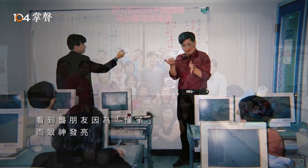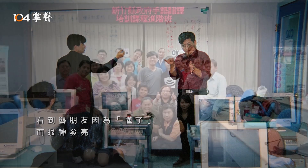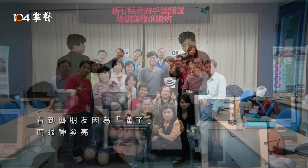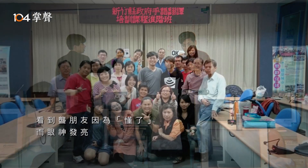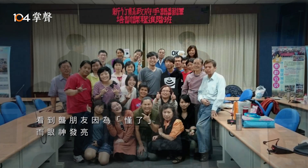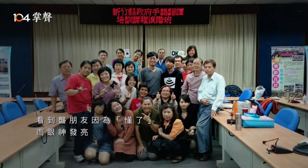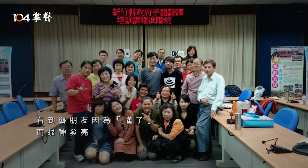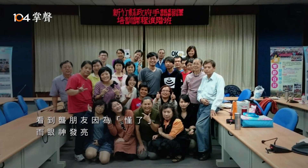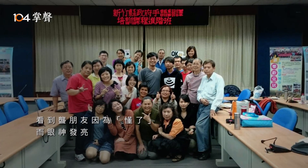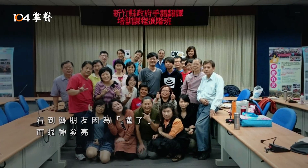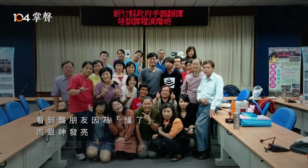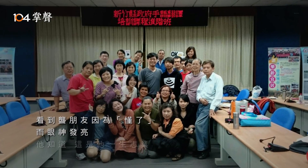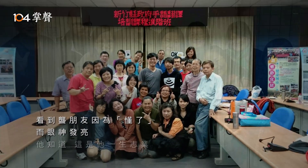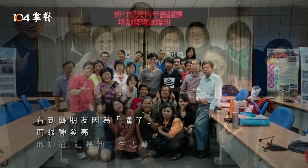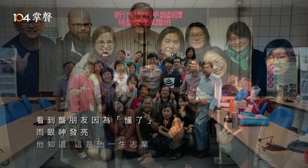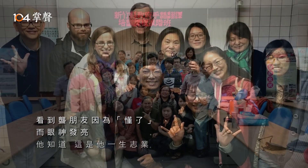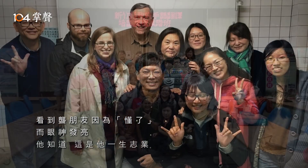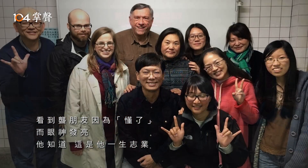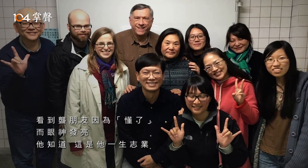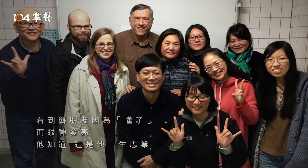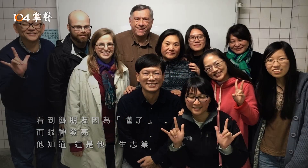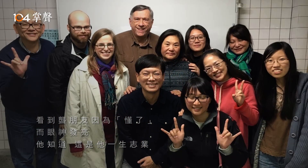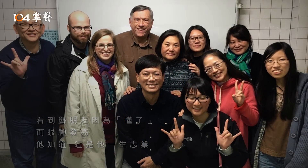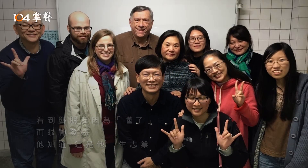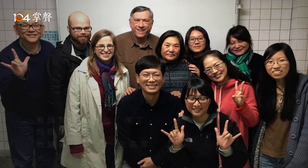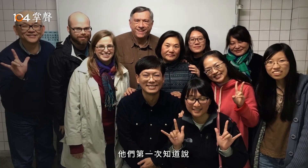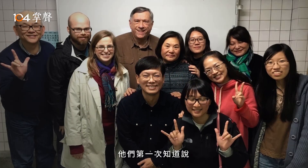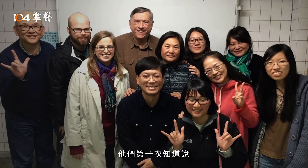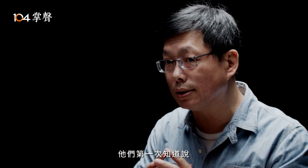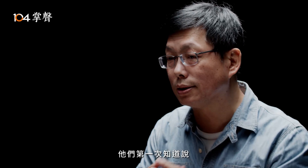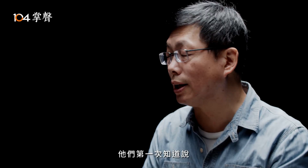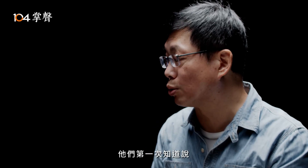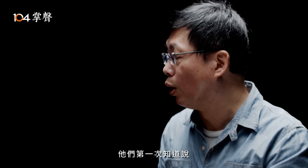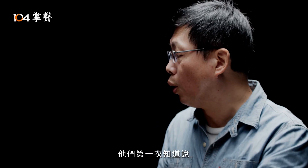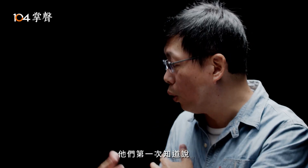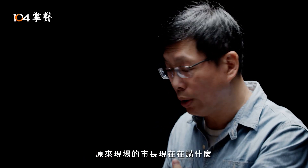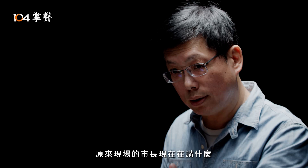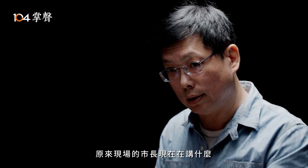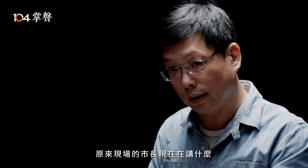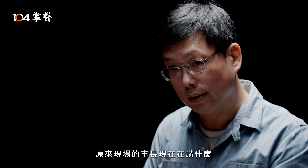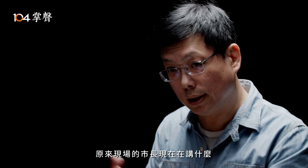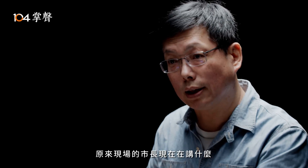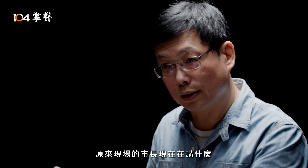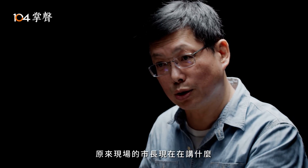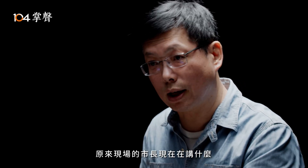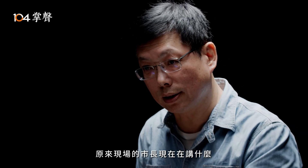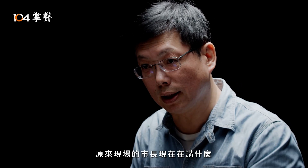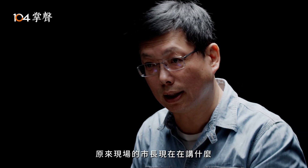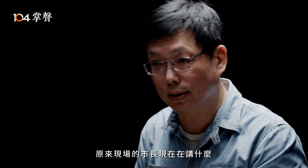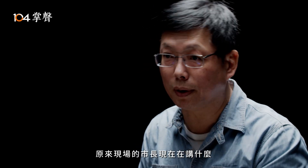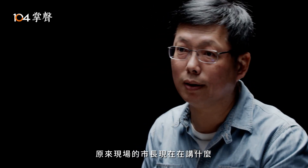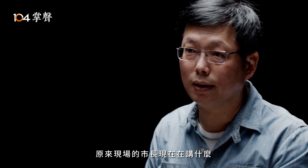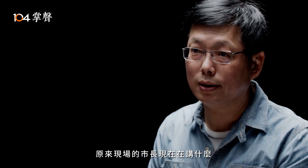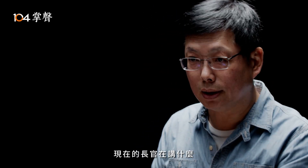因为懂了而眼神发亮，他知道这是他一生志业。 他们第一次知道说，哦，原来现场的市长